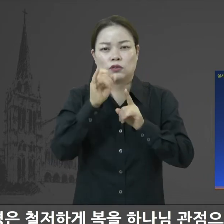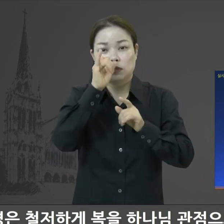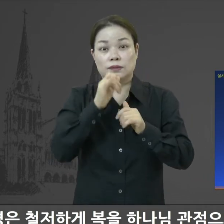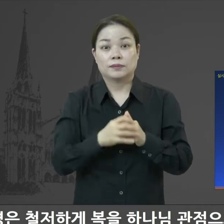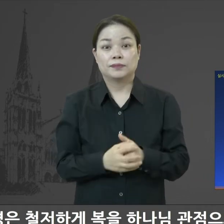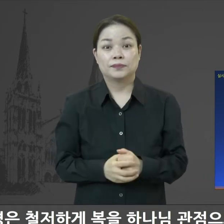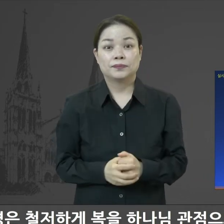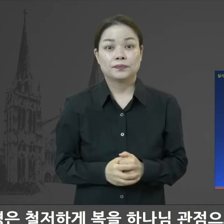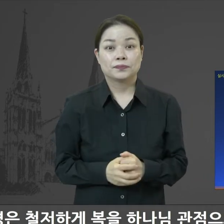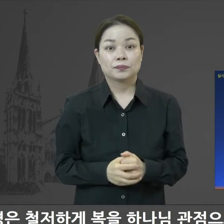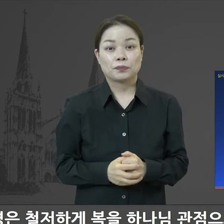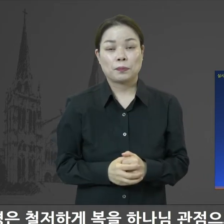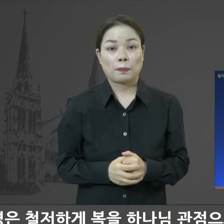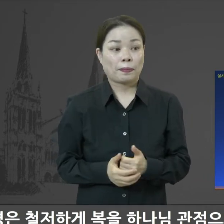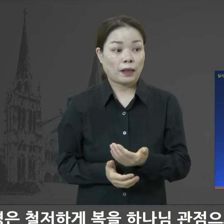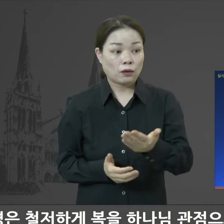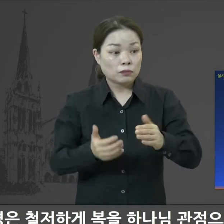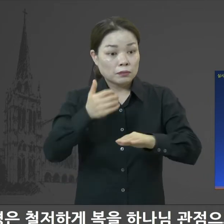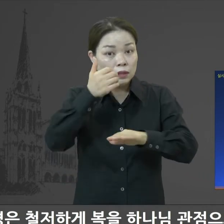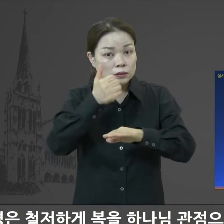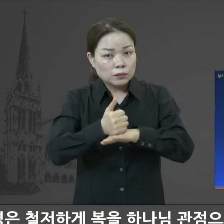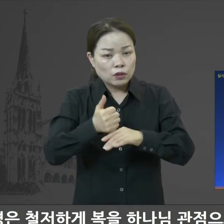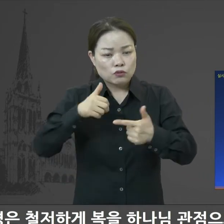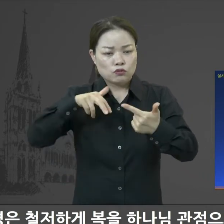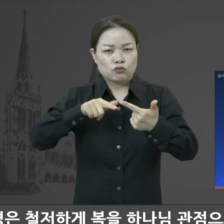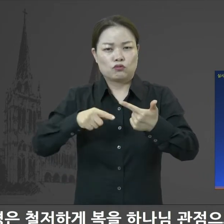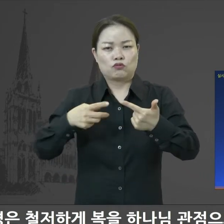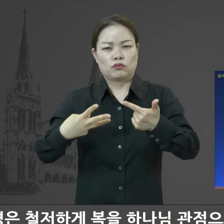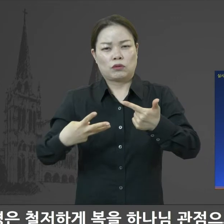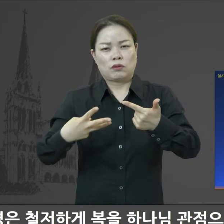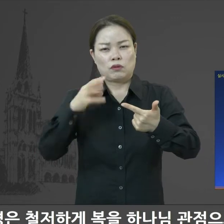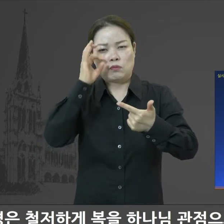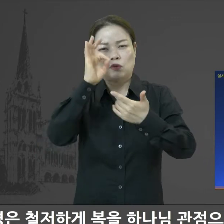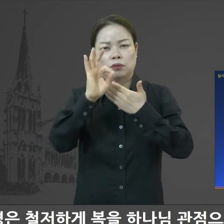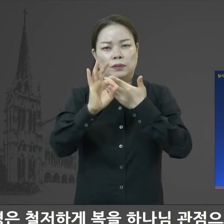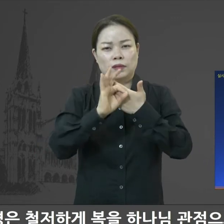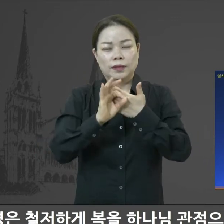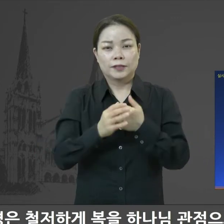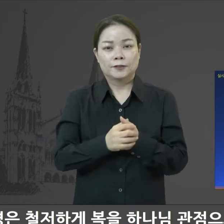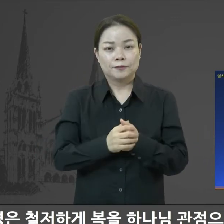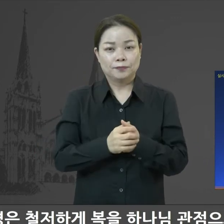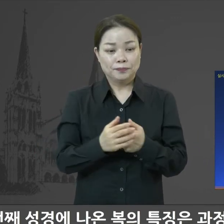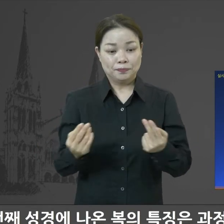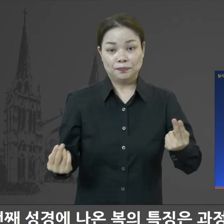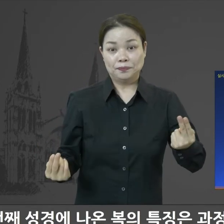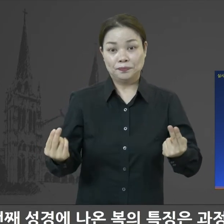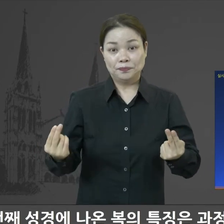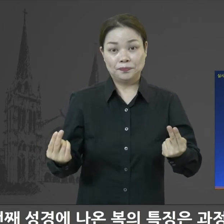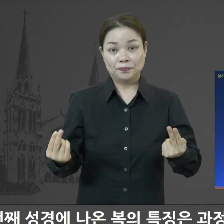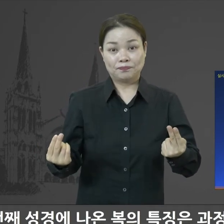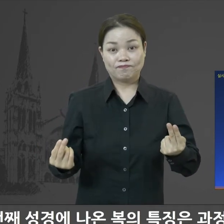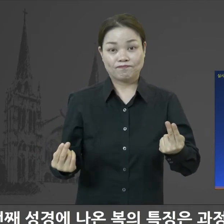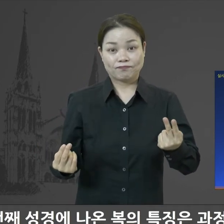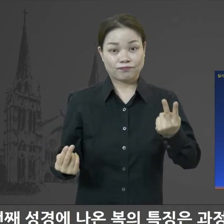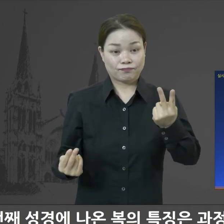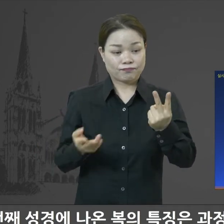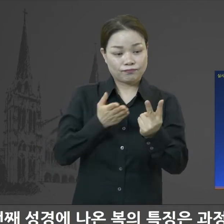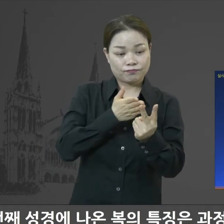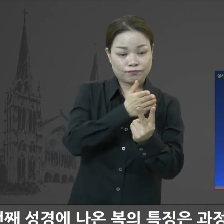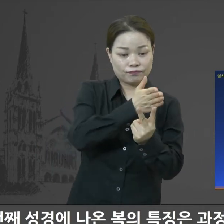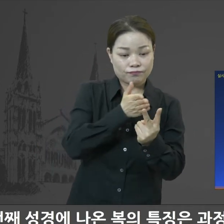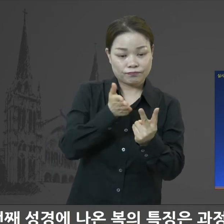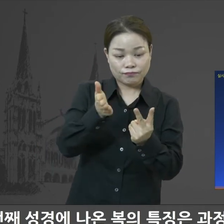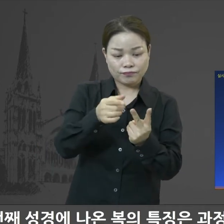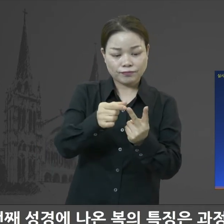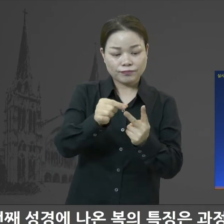사실입니다. 여러분 마지막 절인 6절을 한번 보십시오. 6절에 보면 대조가 되고 있는 두 길이 등장하죠.